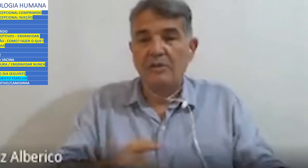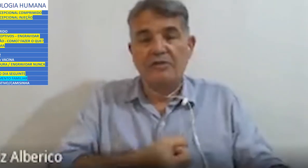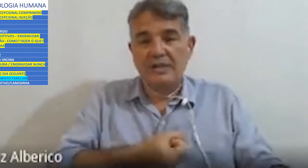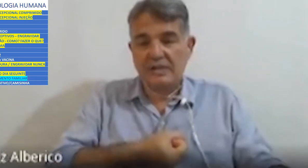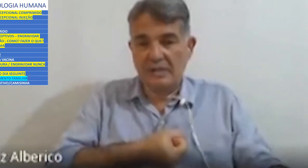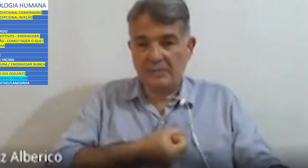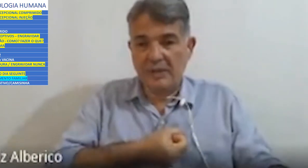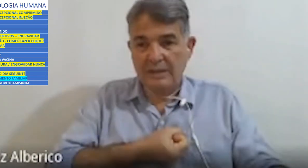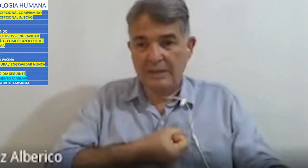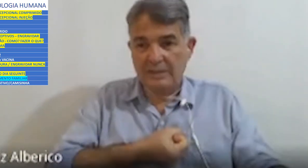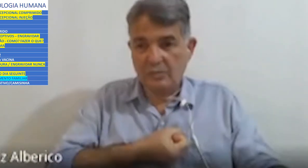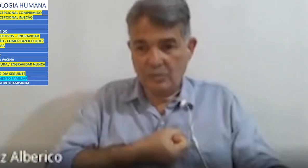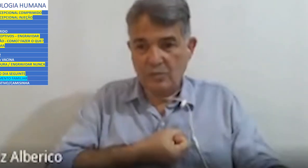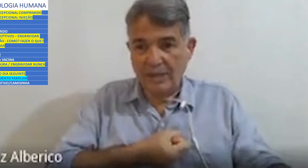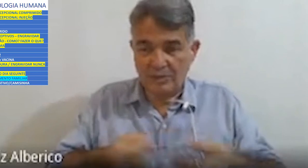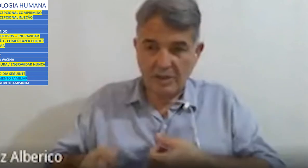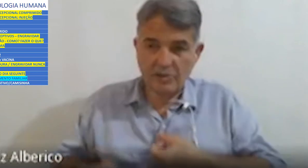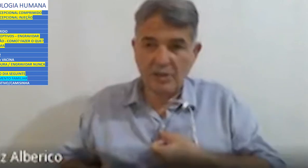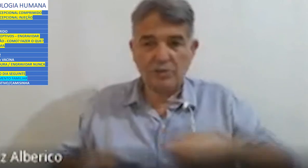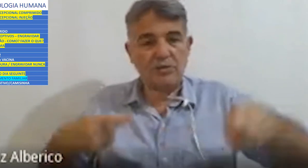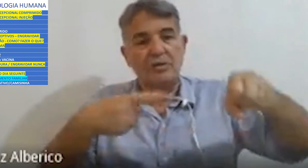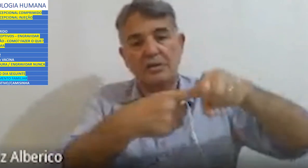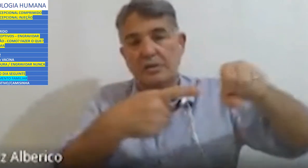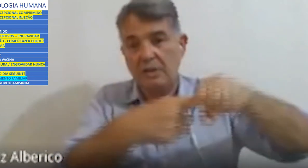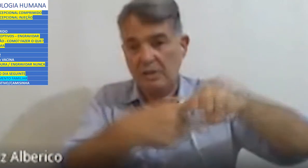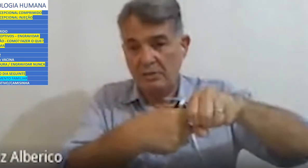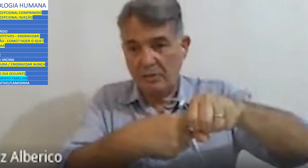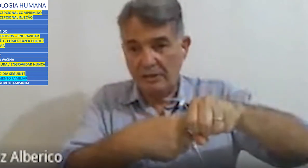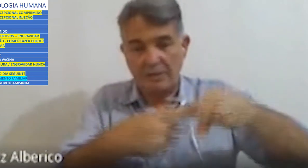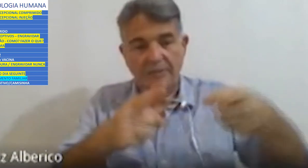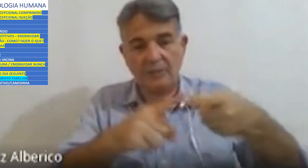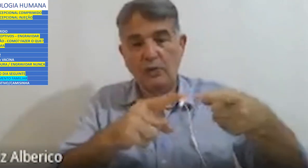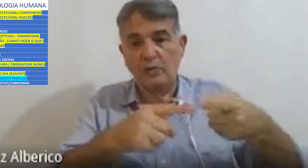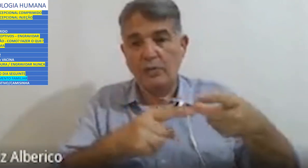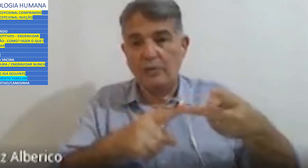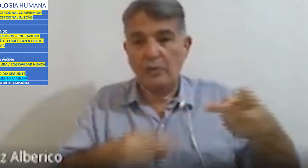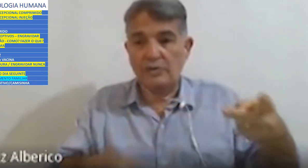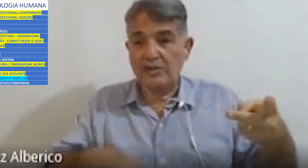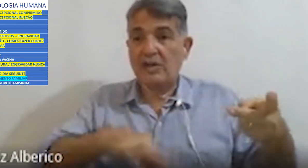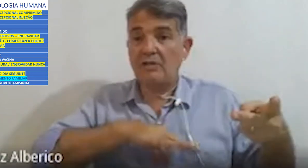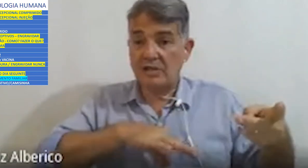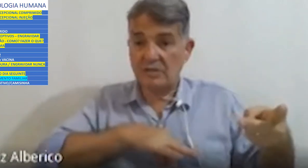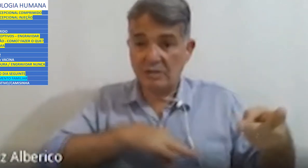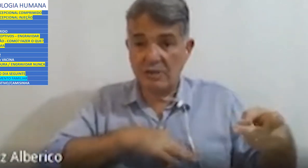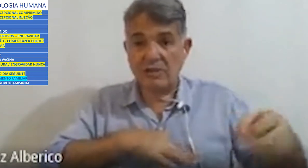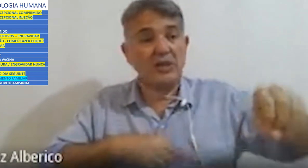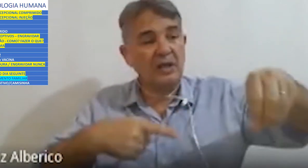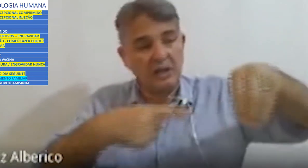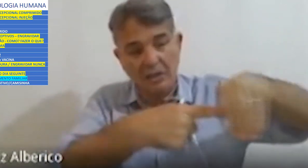vai ser penetração, no caso final de ânus, e aí bota. Dois, vaginal vai ser sinal de vagina,